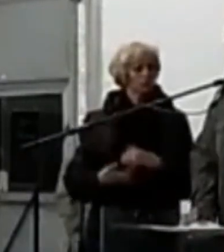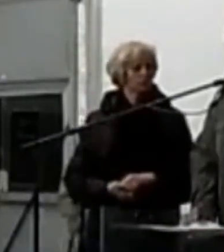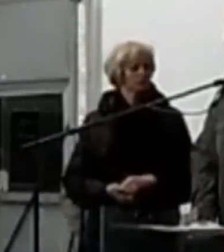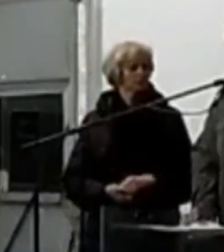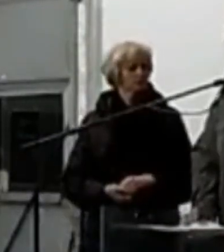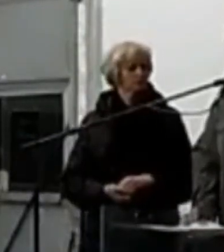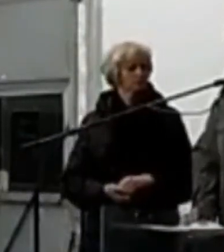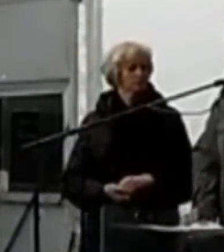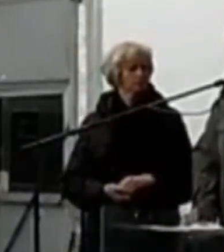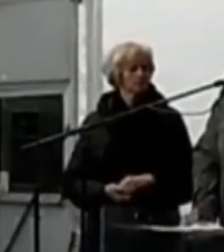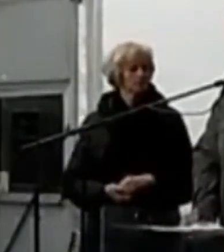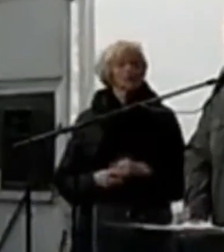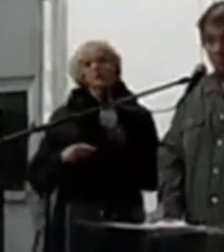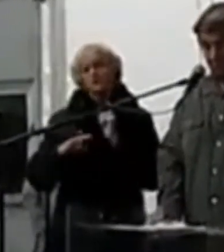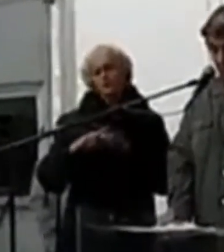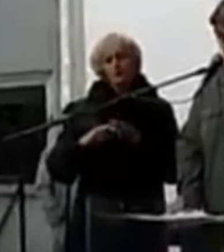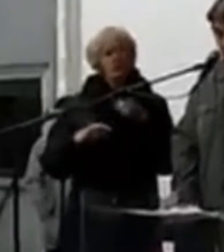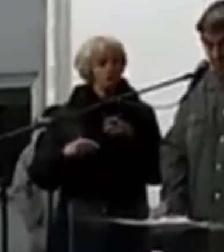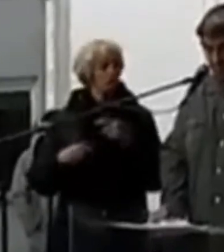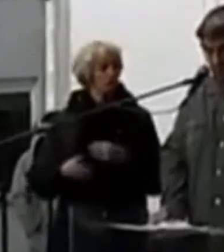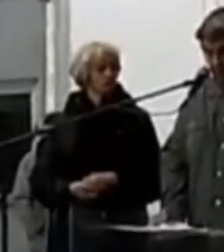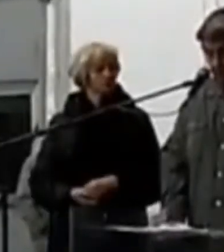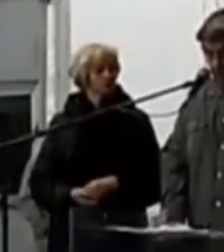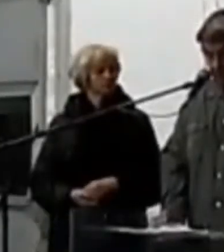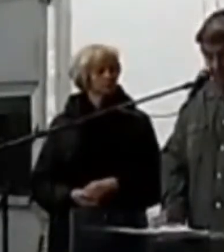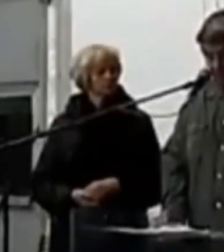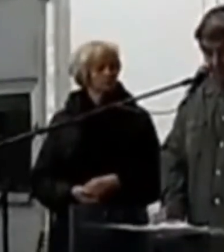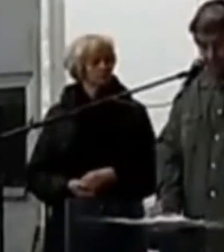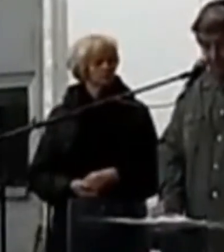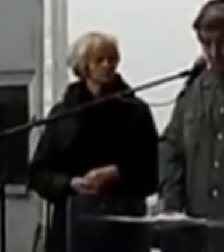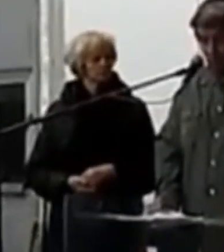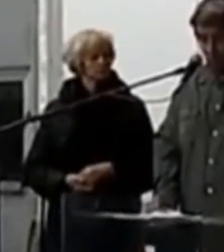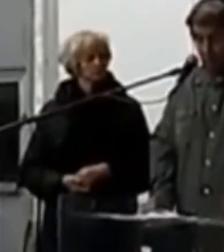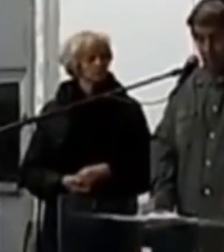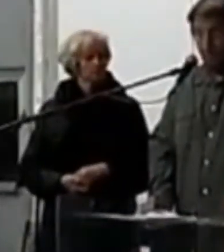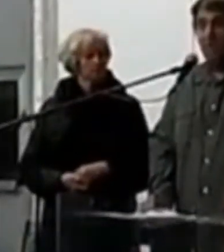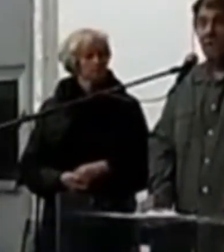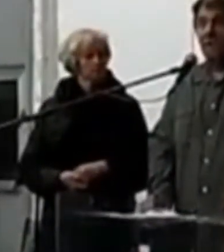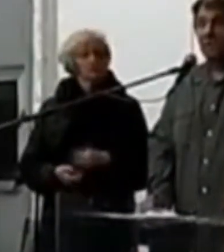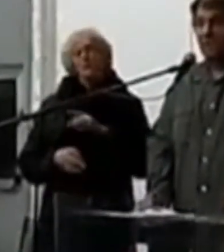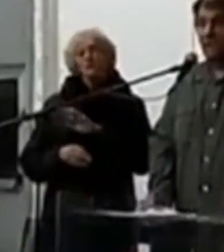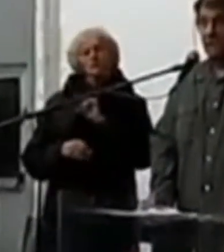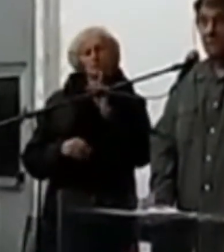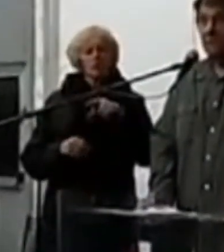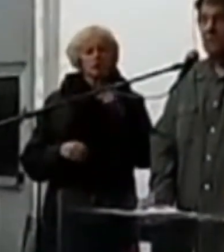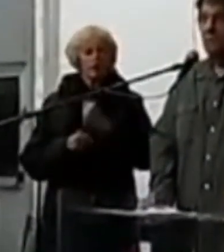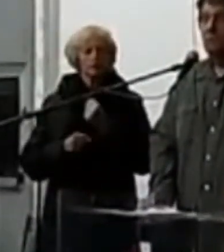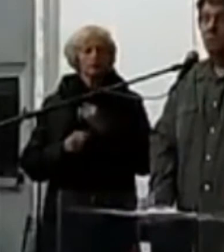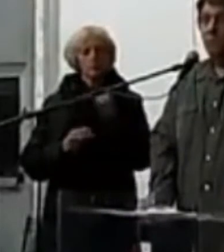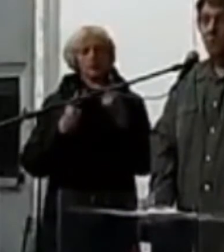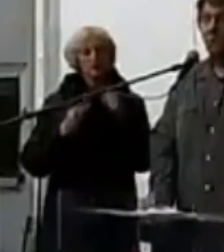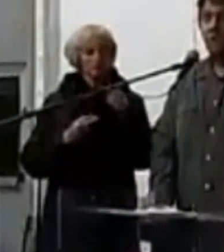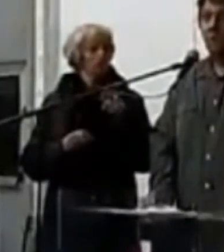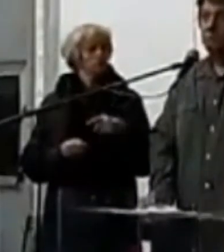Mogu biti idealan materijal za edukaciju po školama ili ustanovama, gdje bi se sa njima moglo raditi mnoge važne stvari.